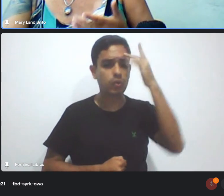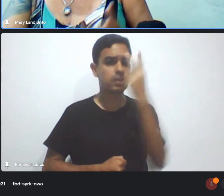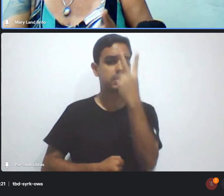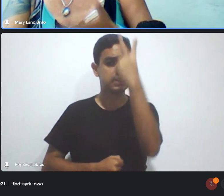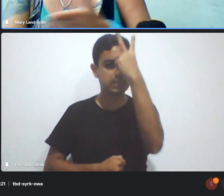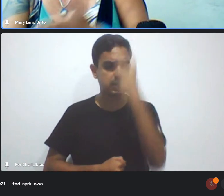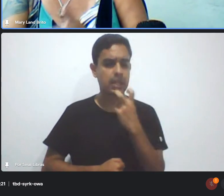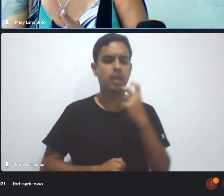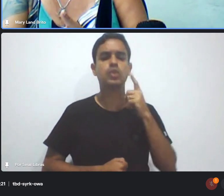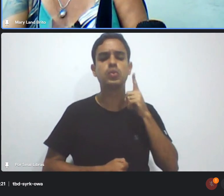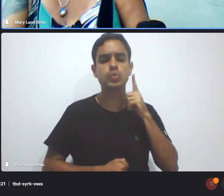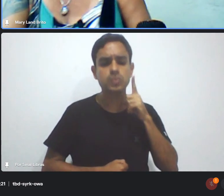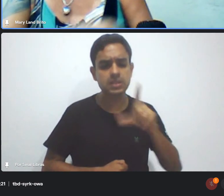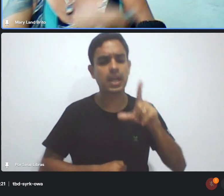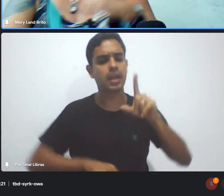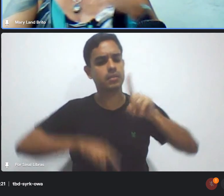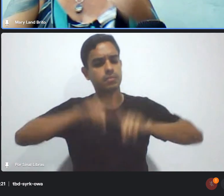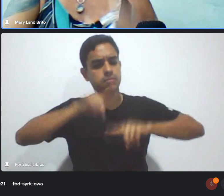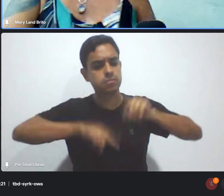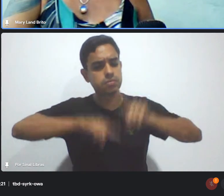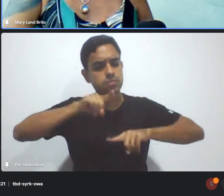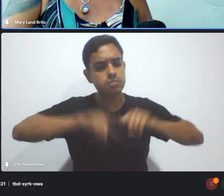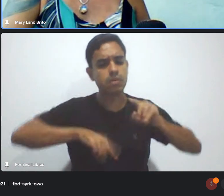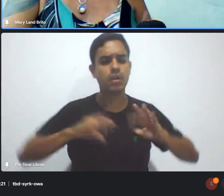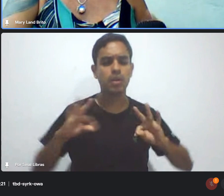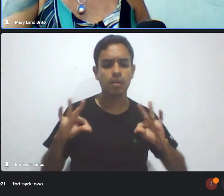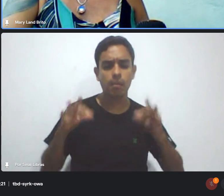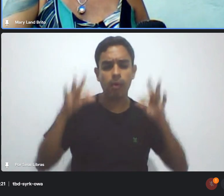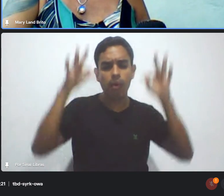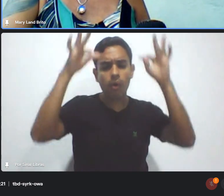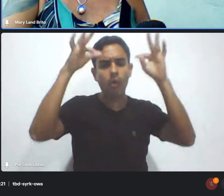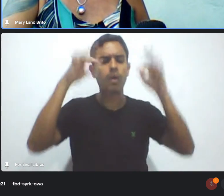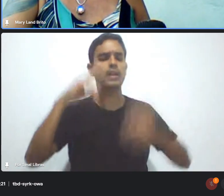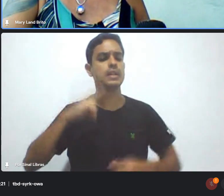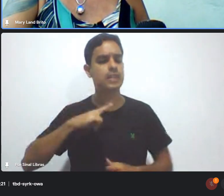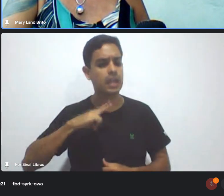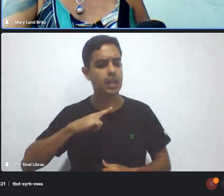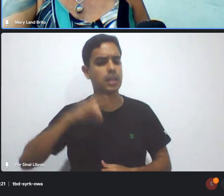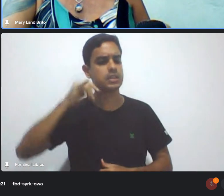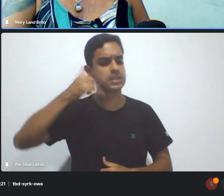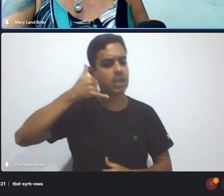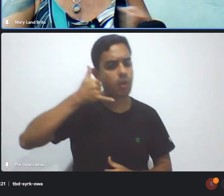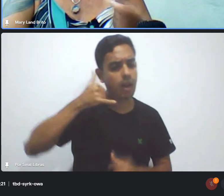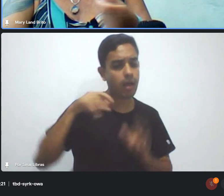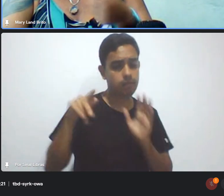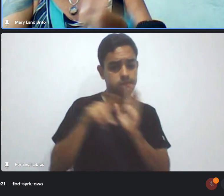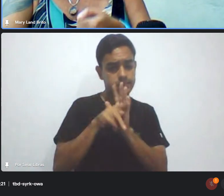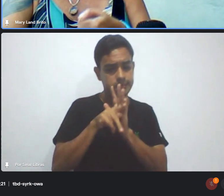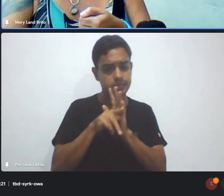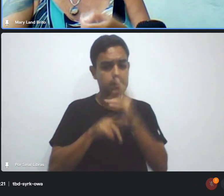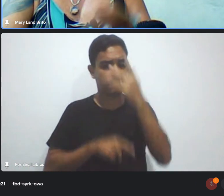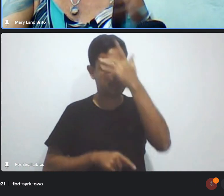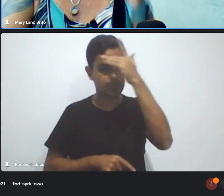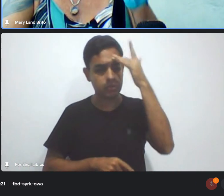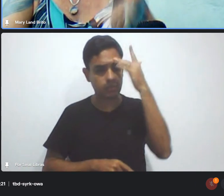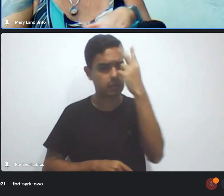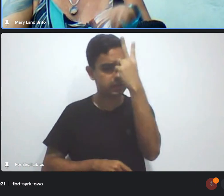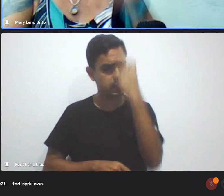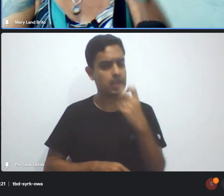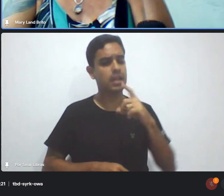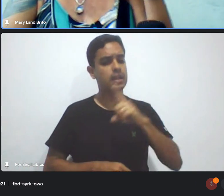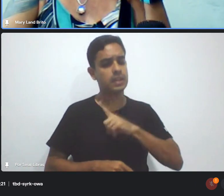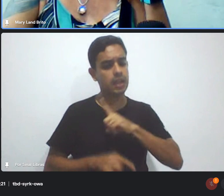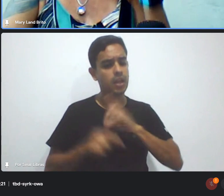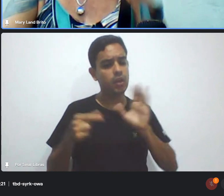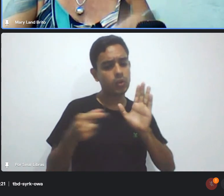os equipamentos modernos que fazem leitura de tela, os celulares para as pessoas cegas. Eles vêm com um programa que tudo que é